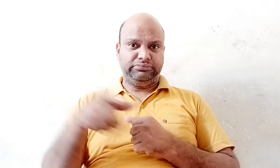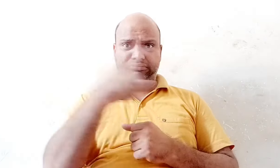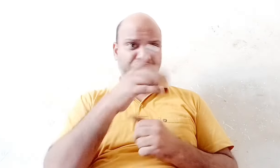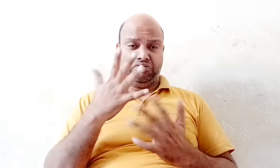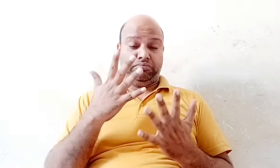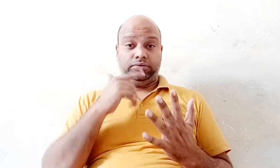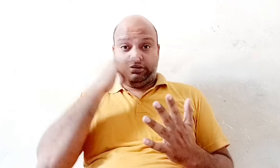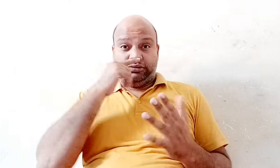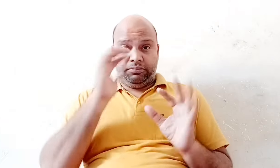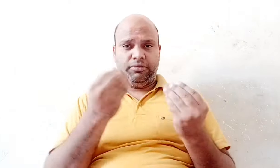Portala.